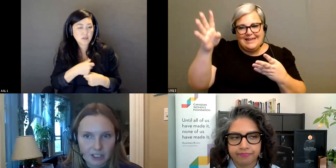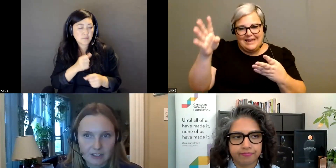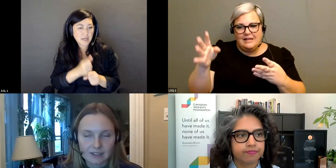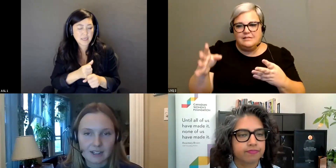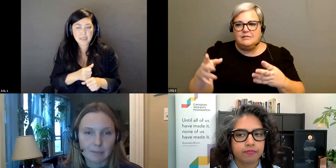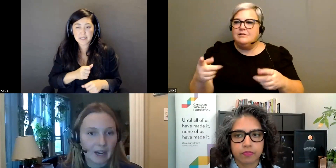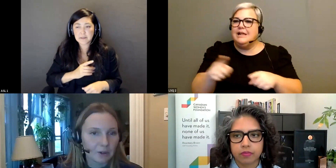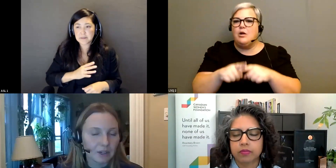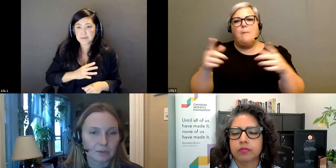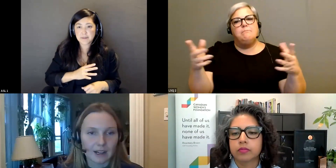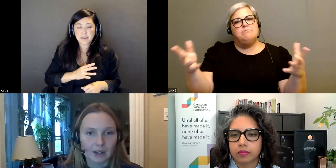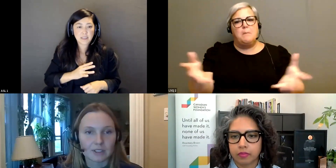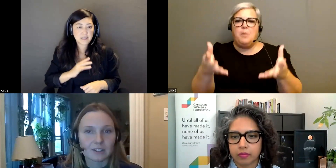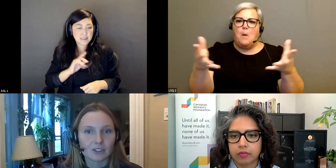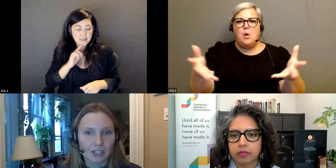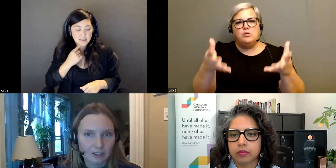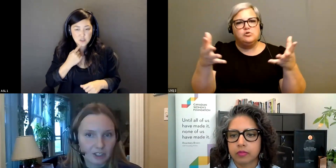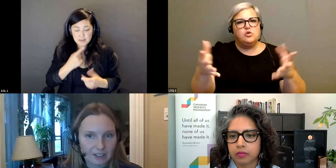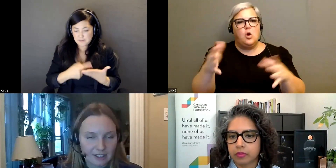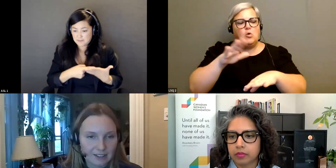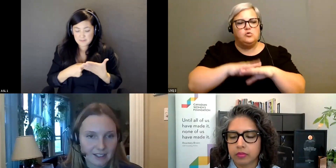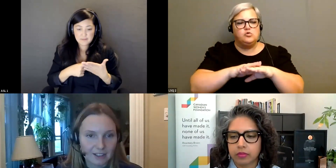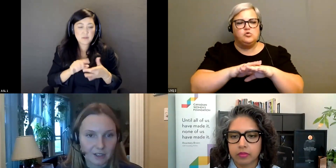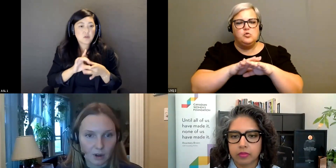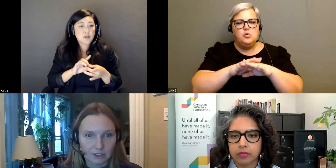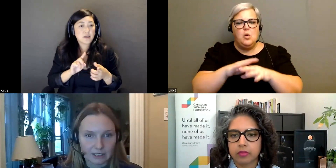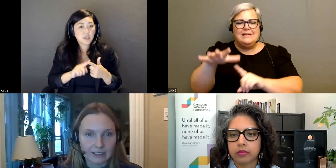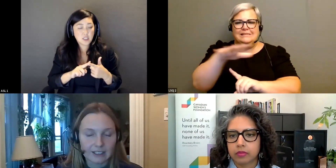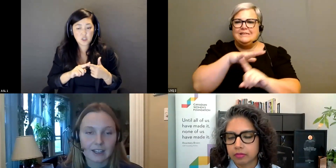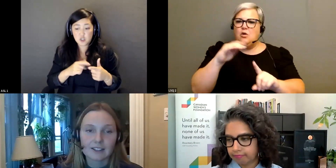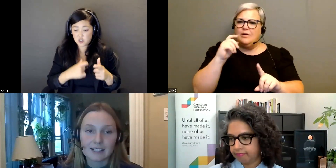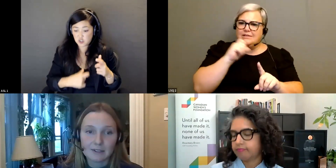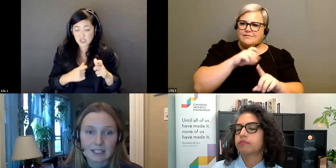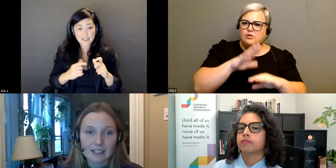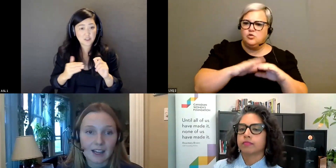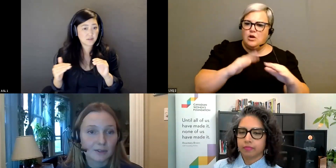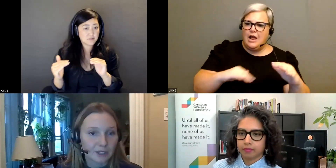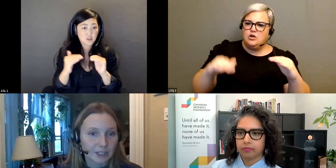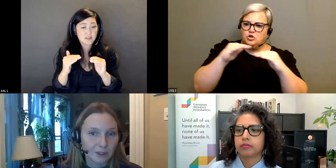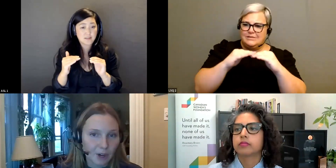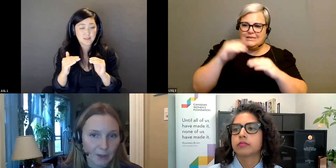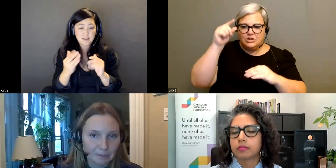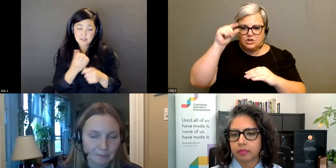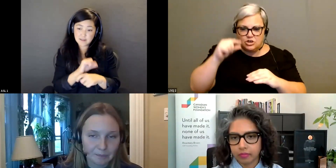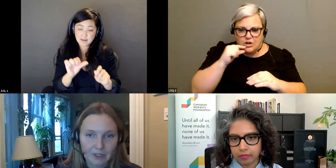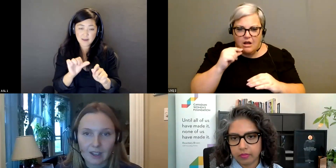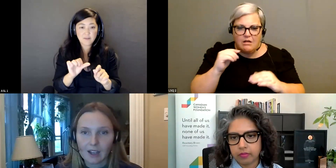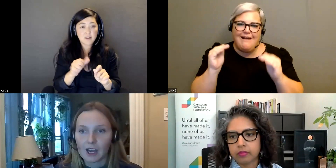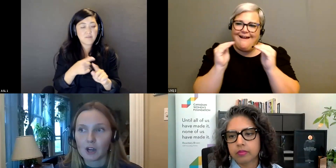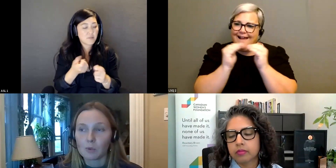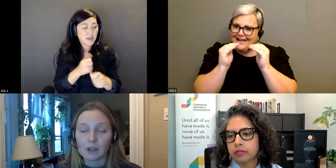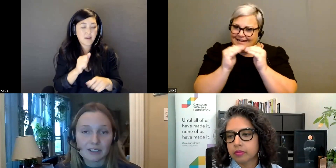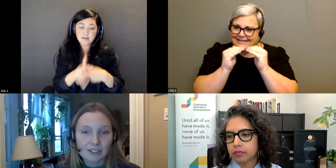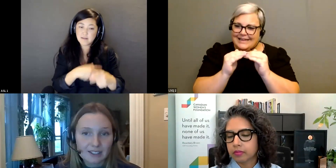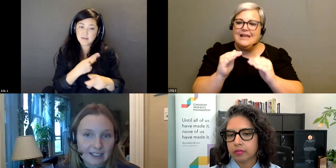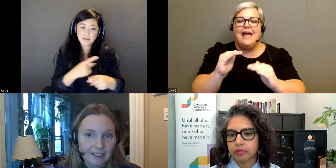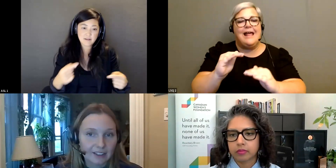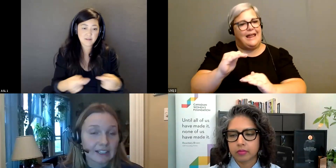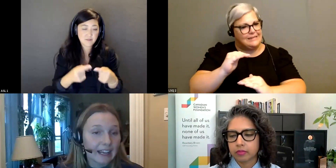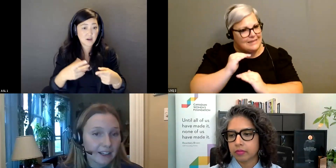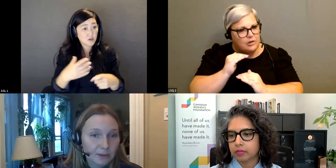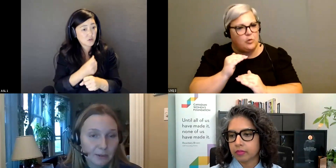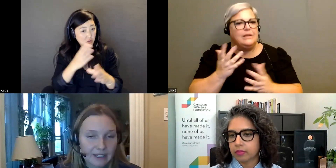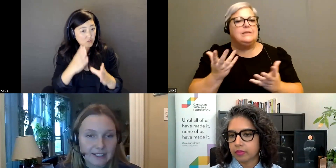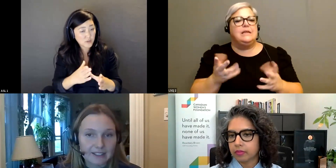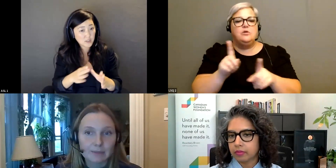font la promotion de conversations critiques au sujet de la justice en matière de genre, l'égalité en matière de genre, la sécurité